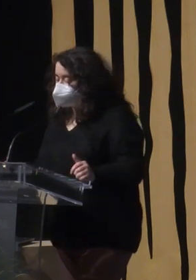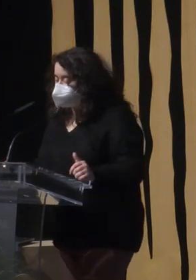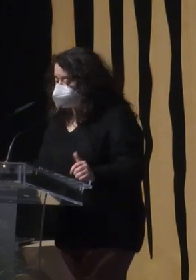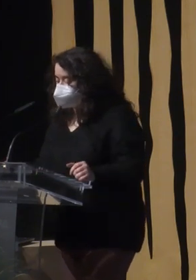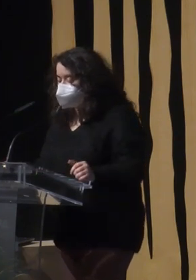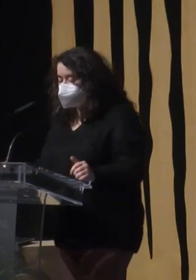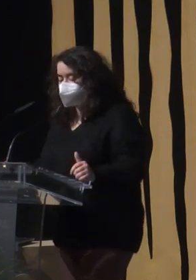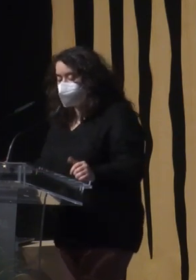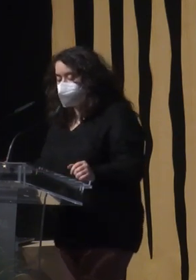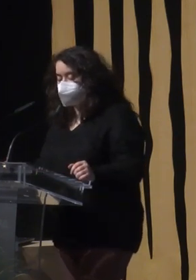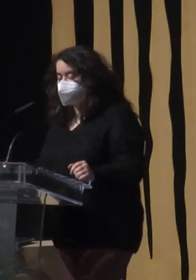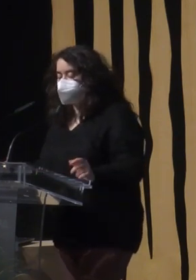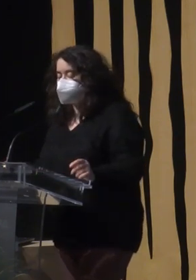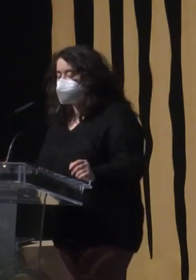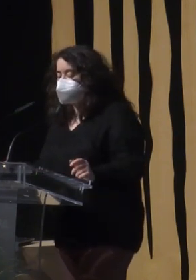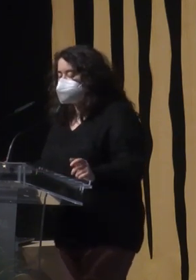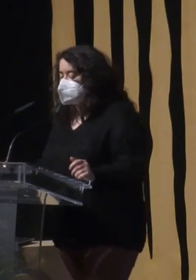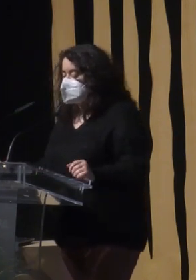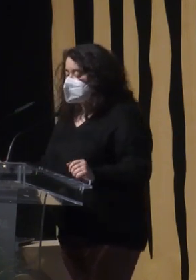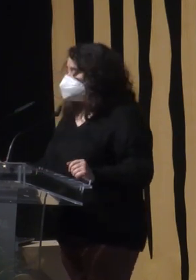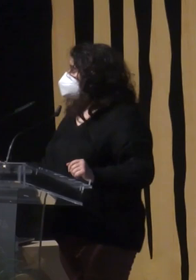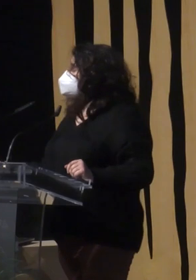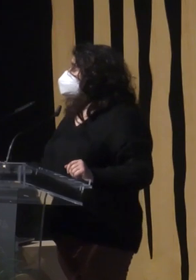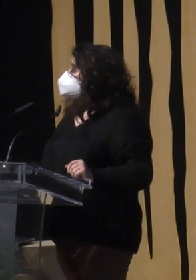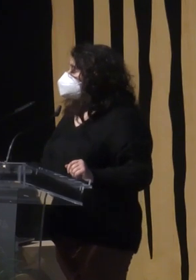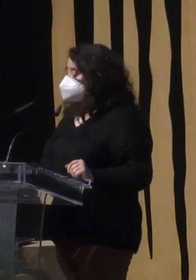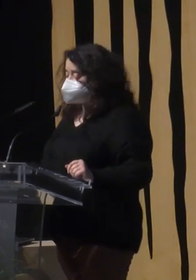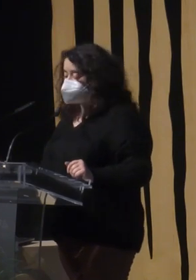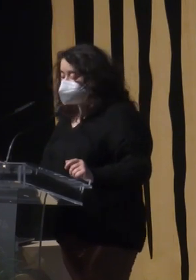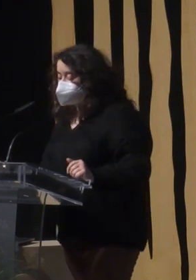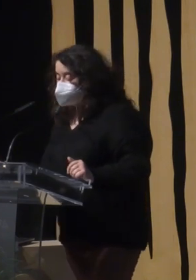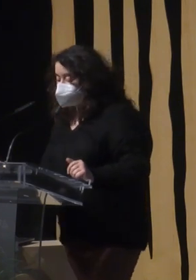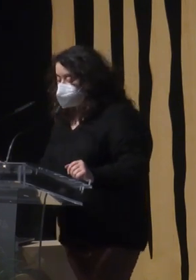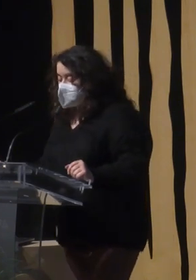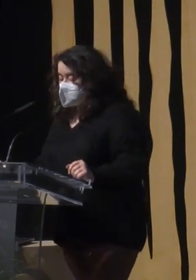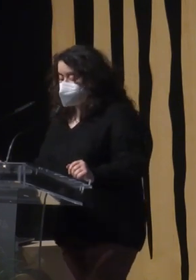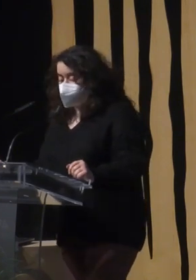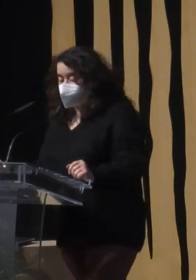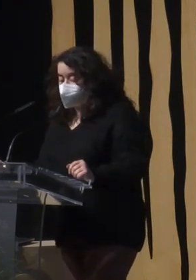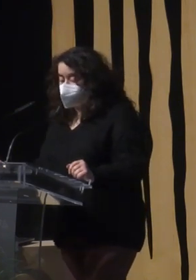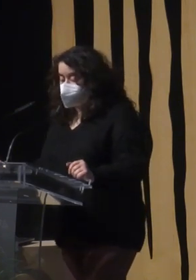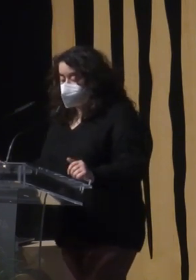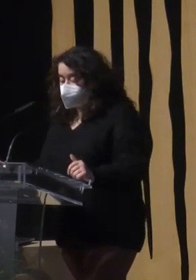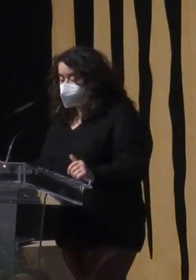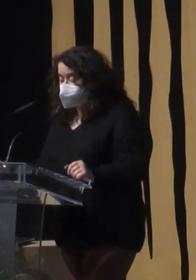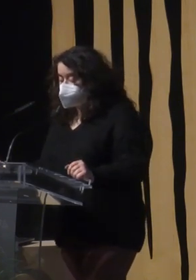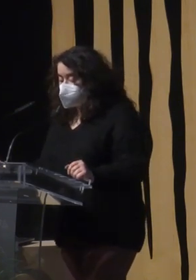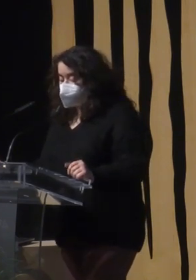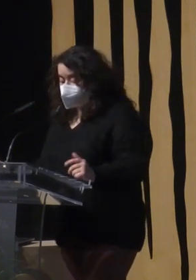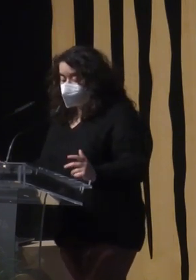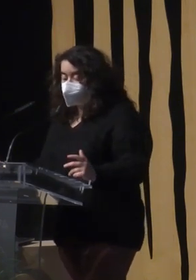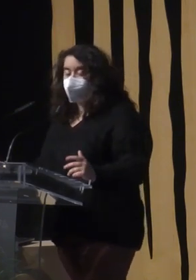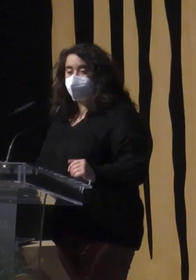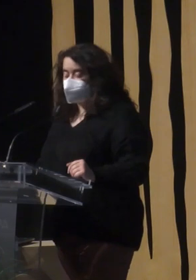organizado por los grupos de escuelas de madres y padres de los diferentes centros educativos de la ciudad